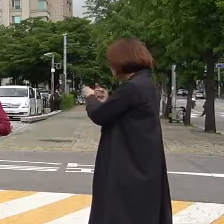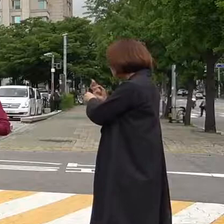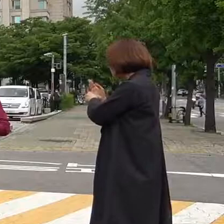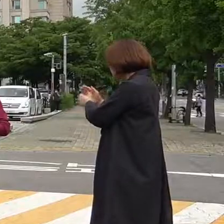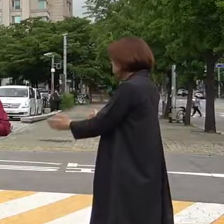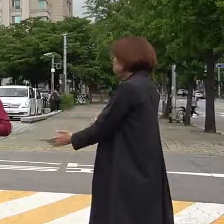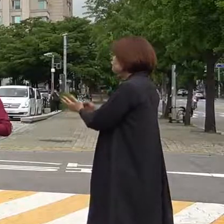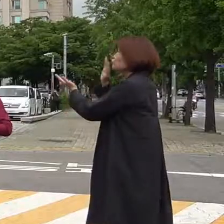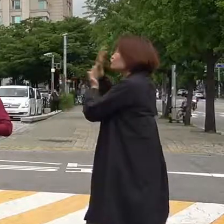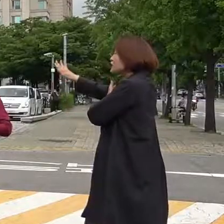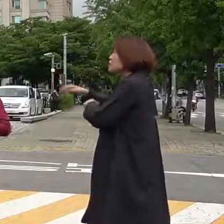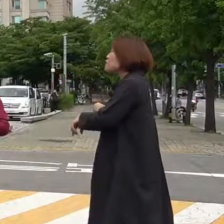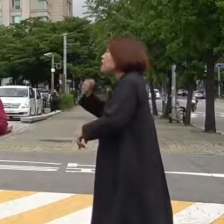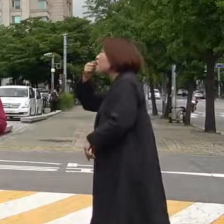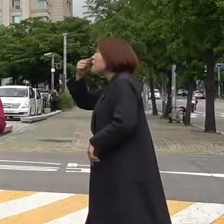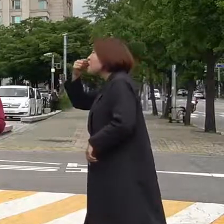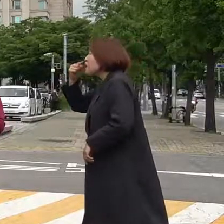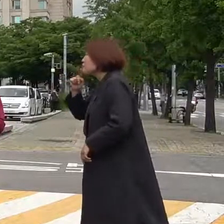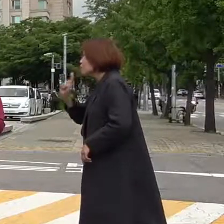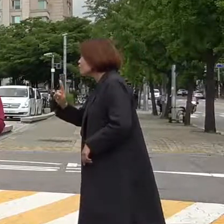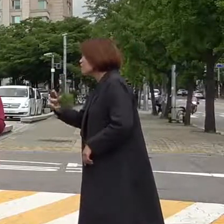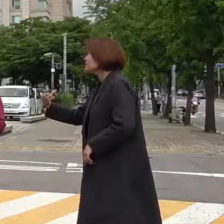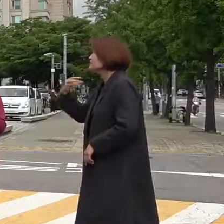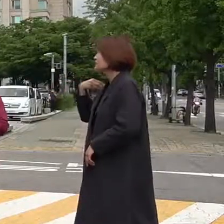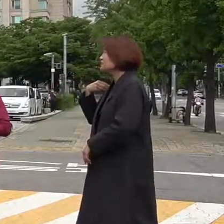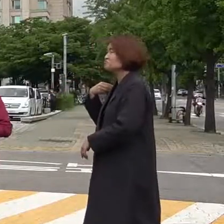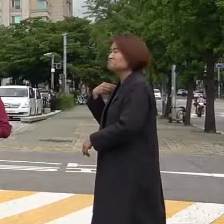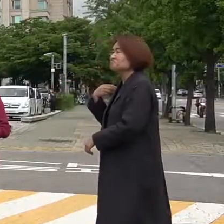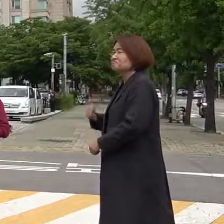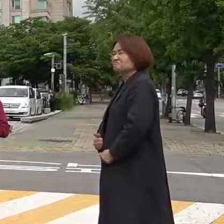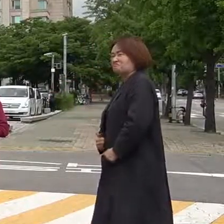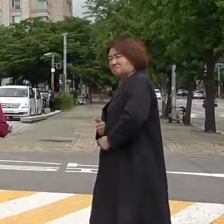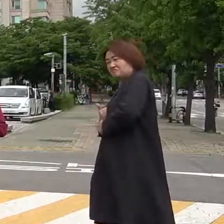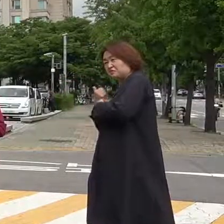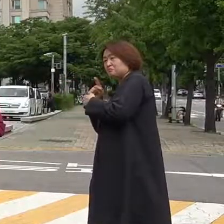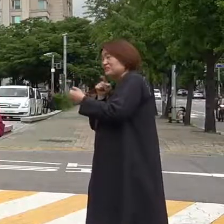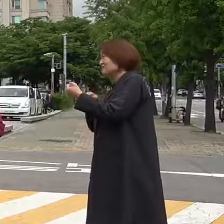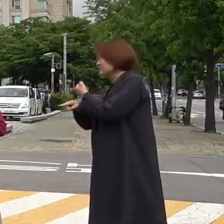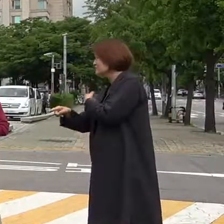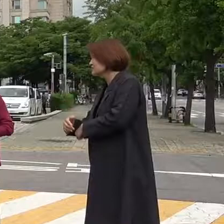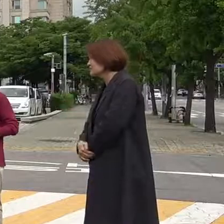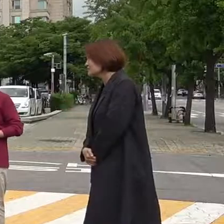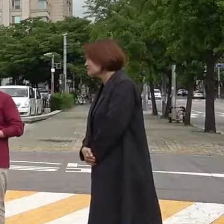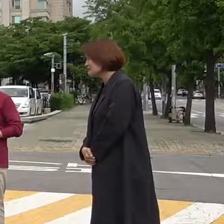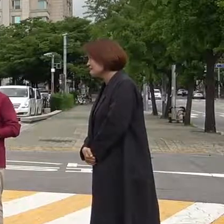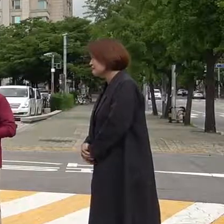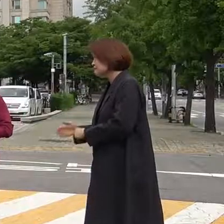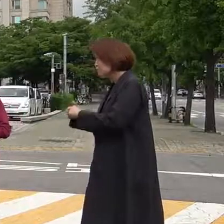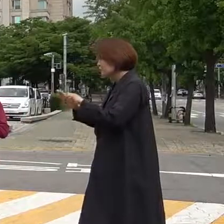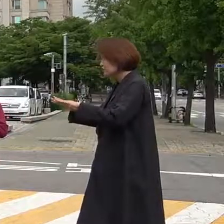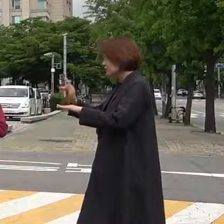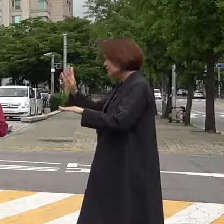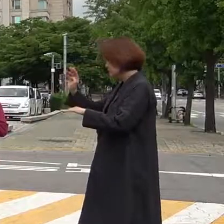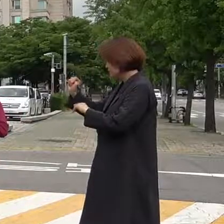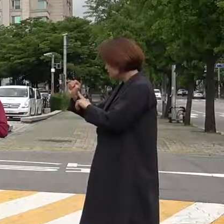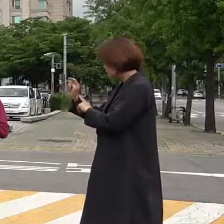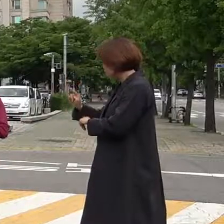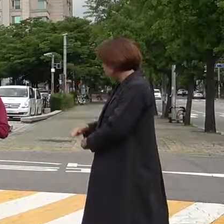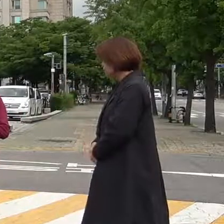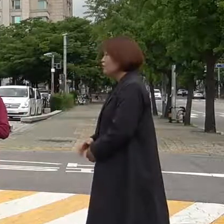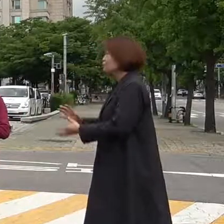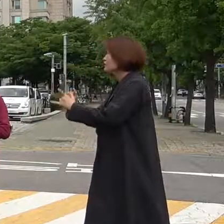공영방송으로서 자기의 책임을 방기하는 것이라 생각합니다. 이런 이유를 들어서 저희는 오늘 KBS는